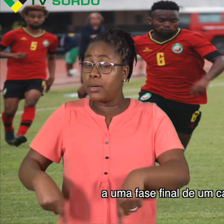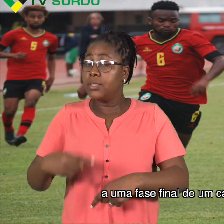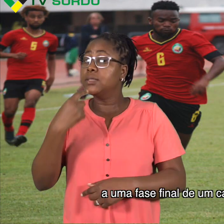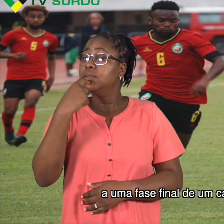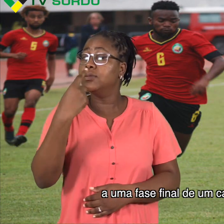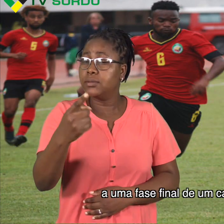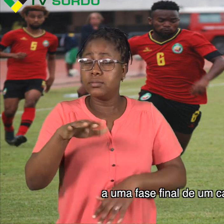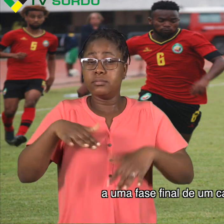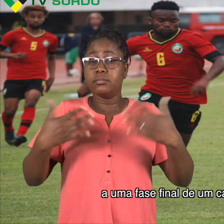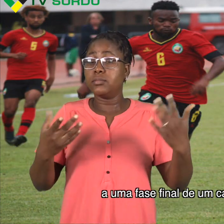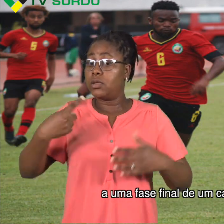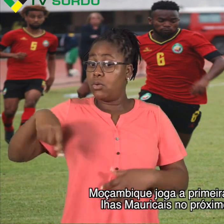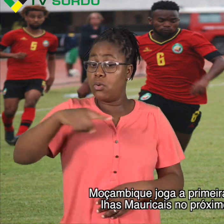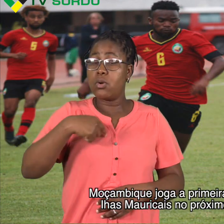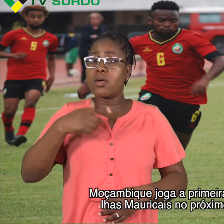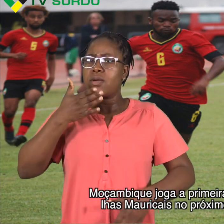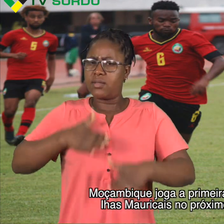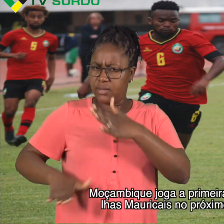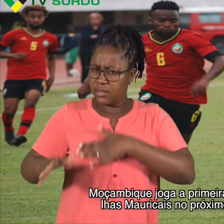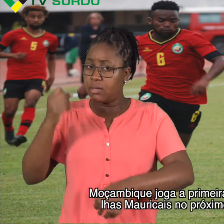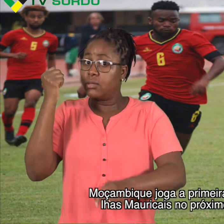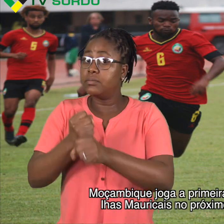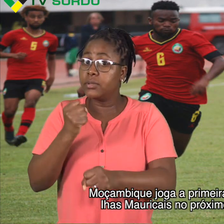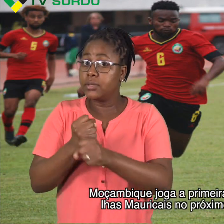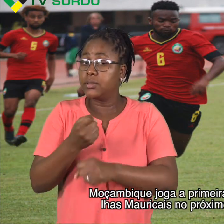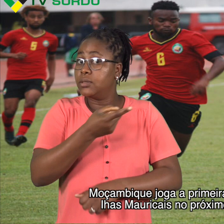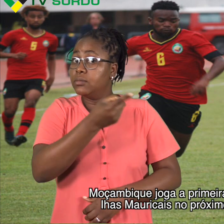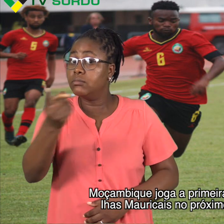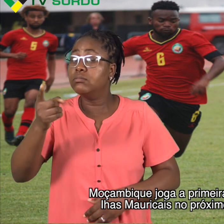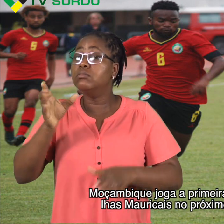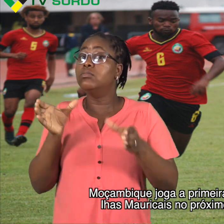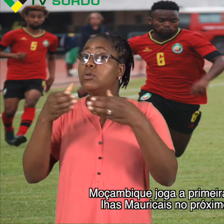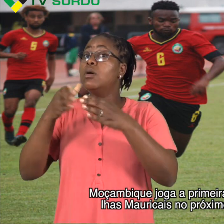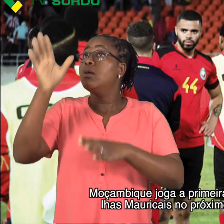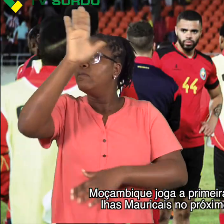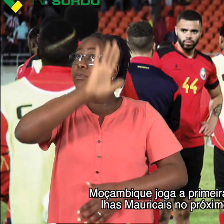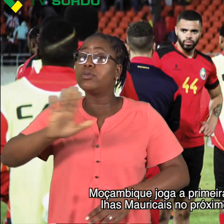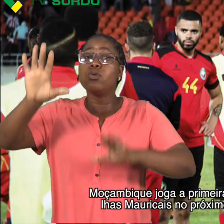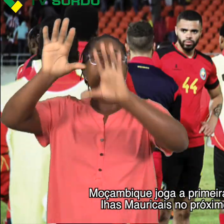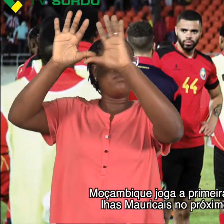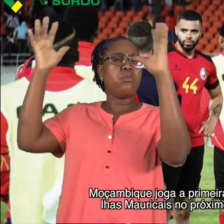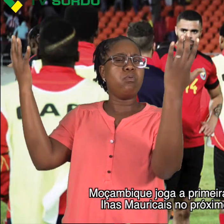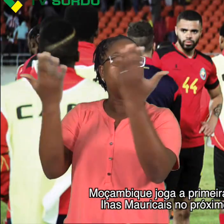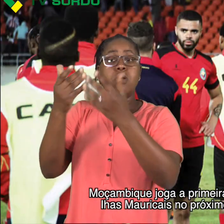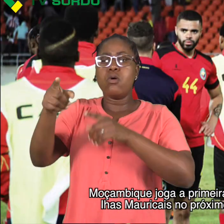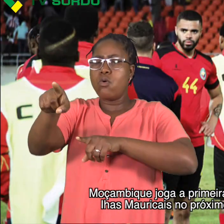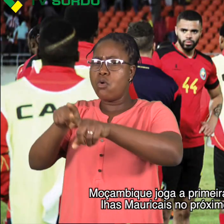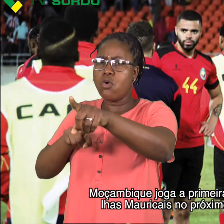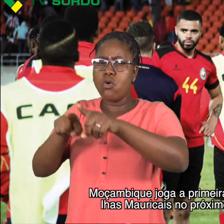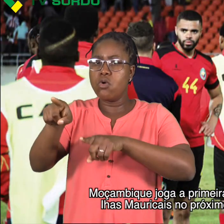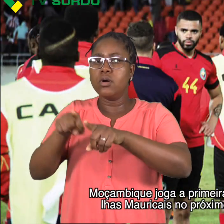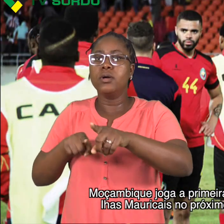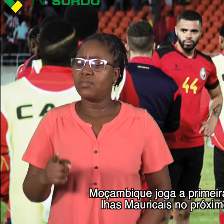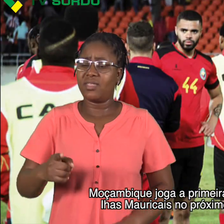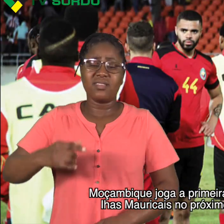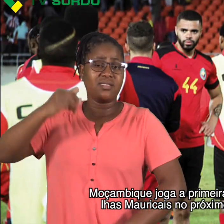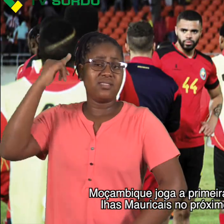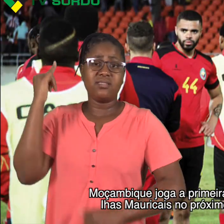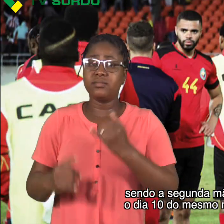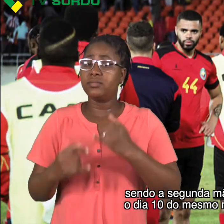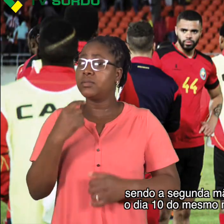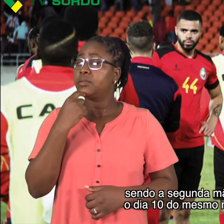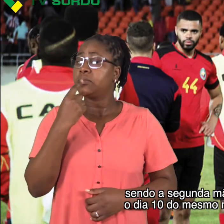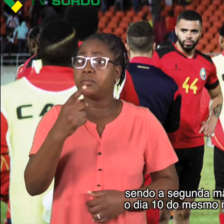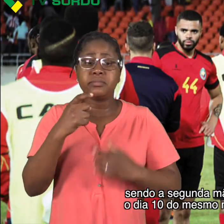final de um campeonato do mundo. Moçambique joga a primeira mão em Porto Luiz, nas Ilhas Maurícias, no próximo dia 4 de